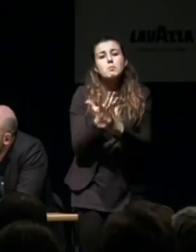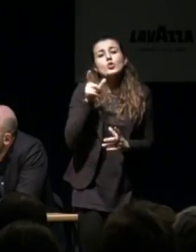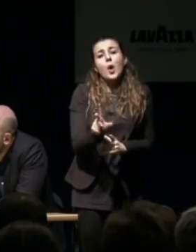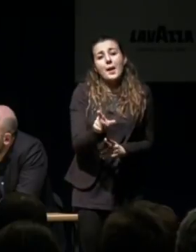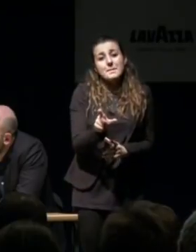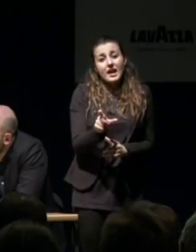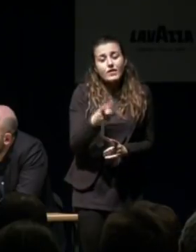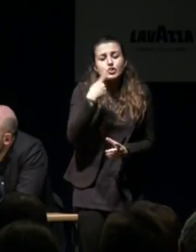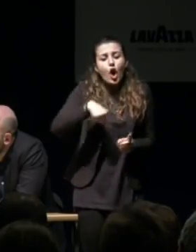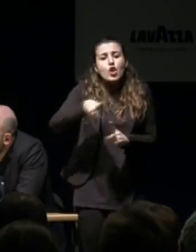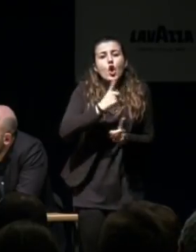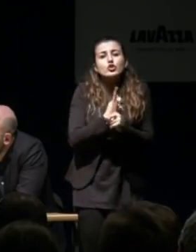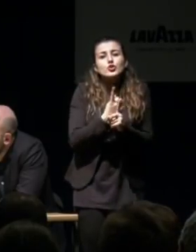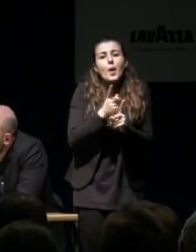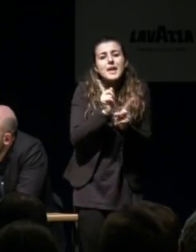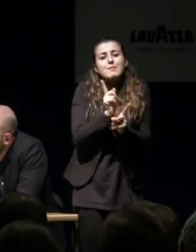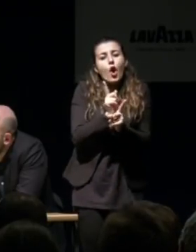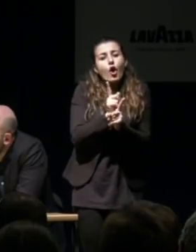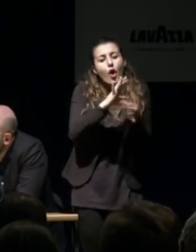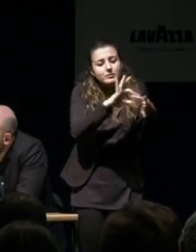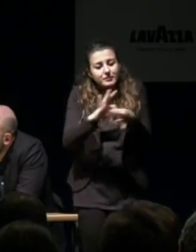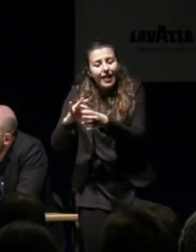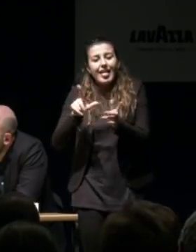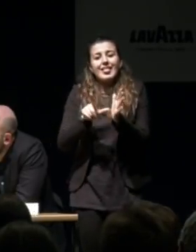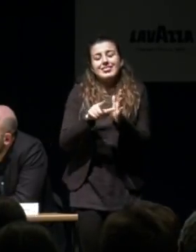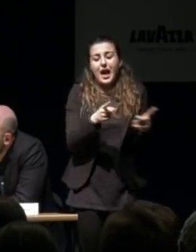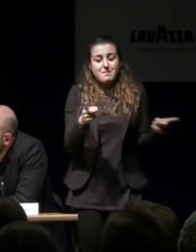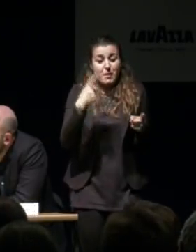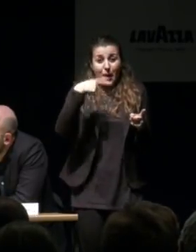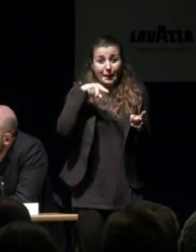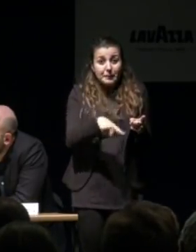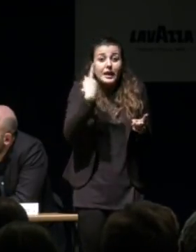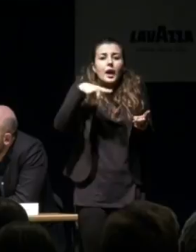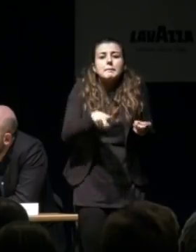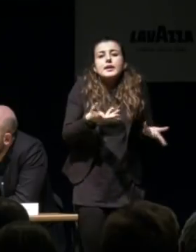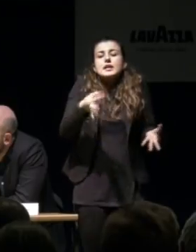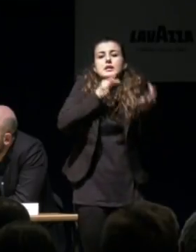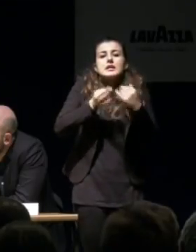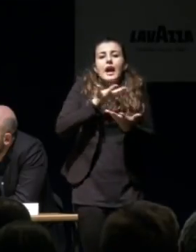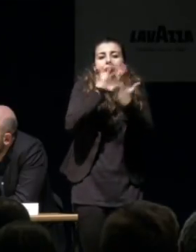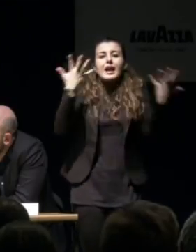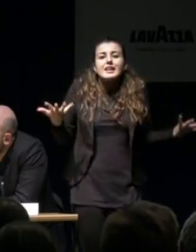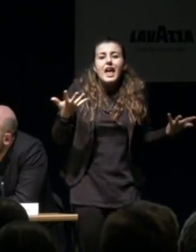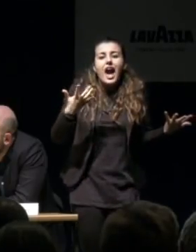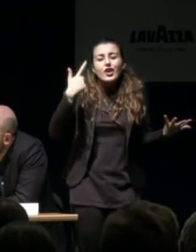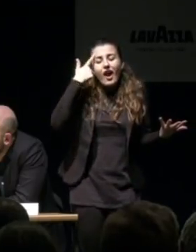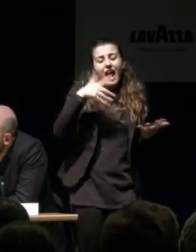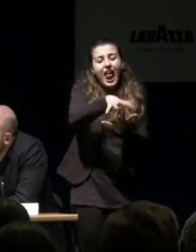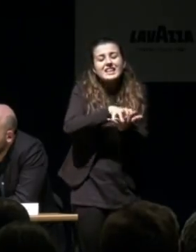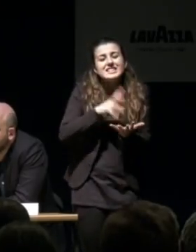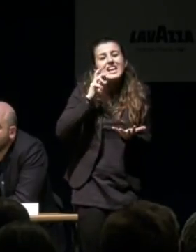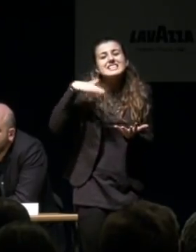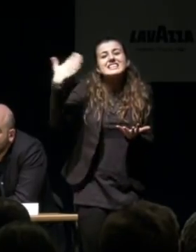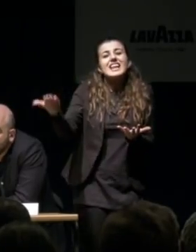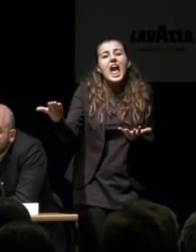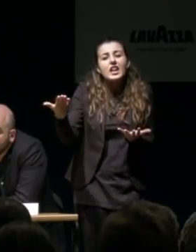contemporanei di questo di questo di questo tempo e questo è per noi era facendo la rivista lo straniero era una cosa